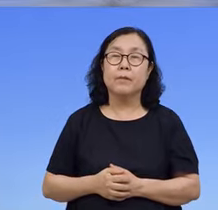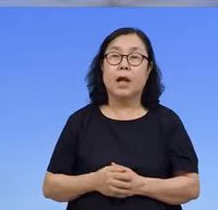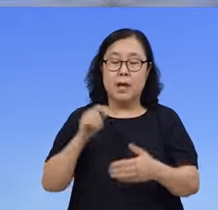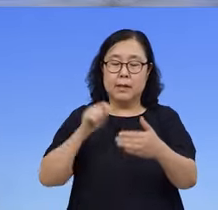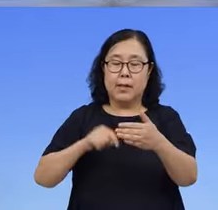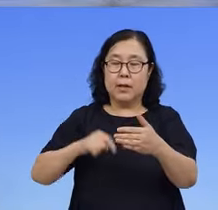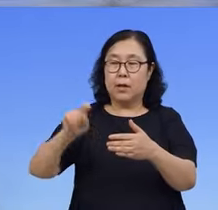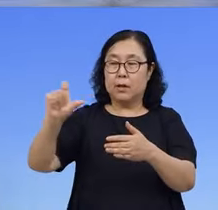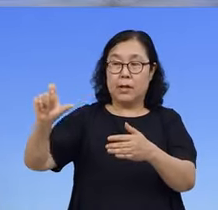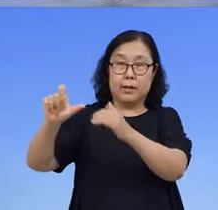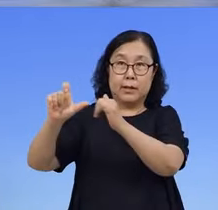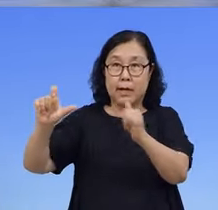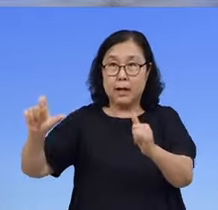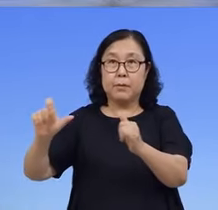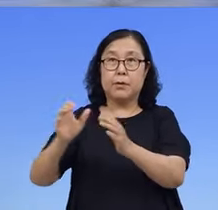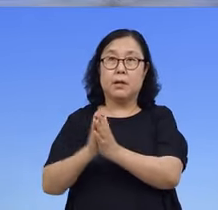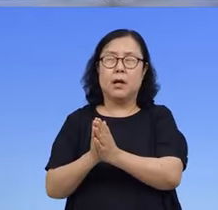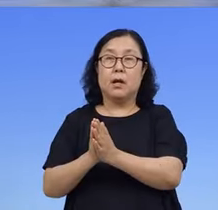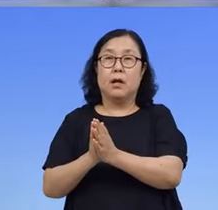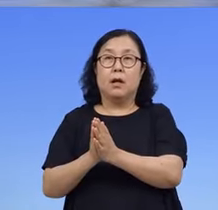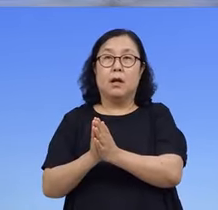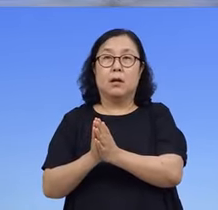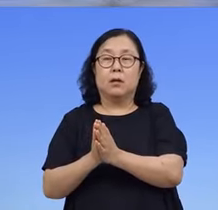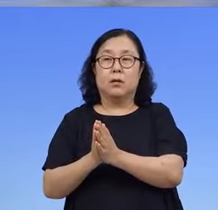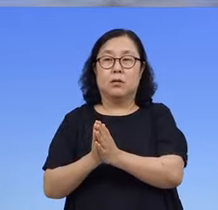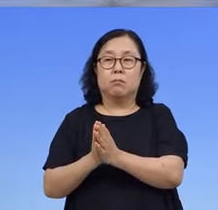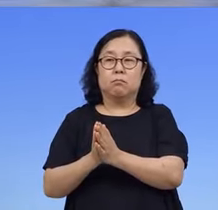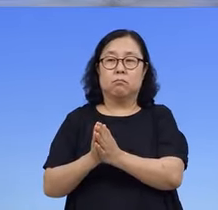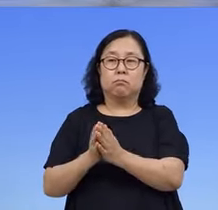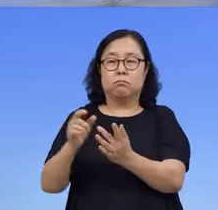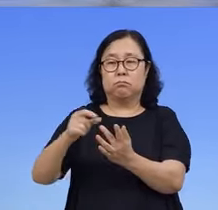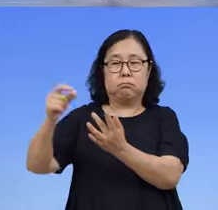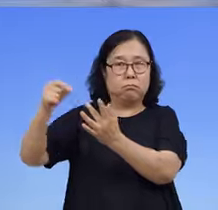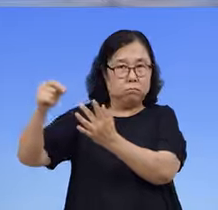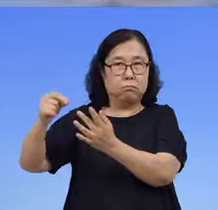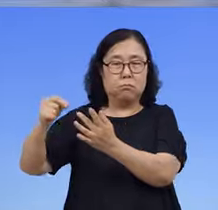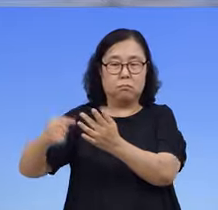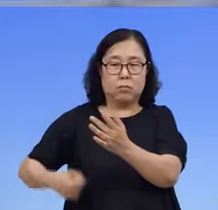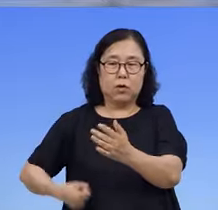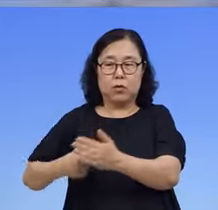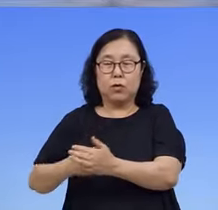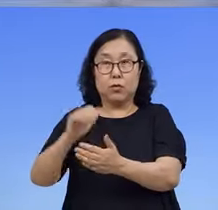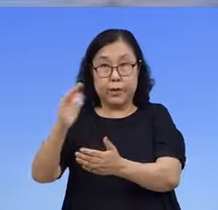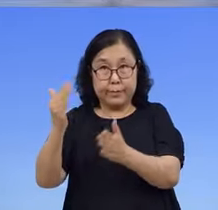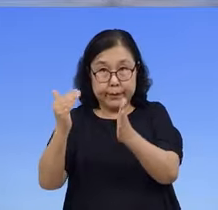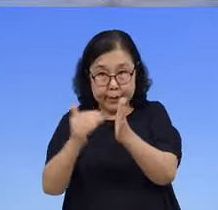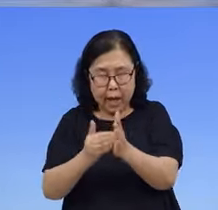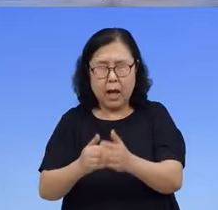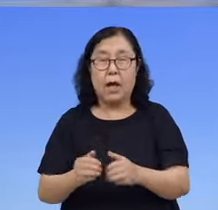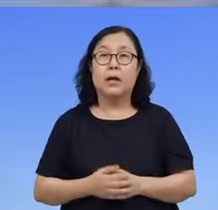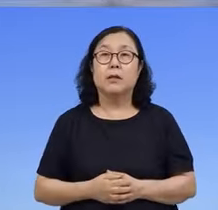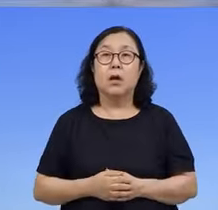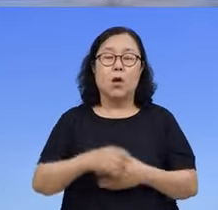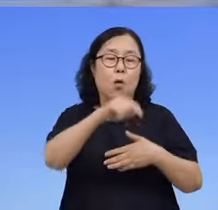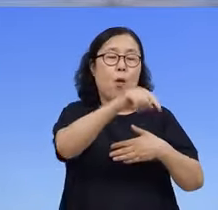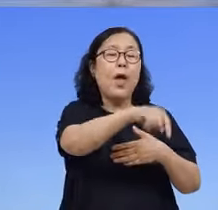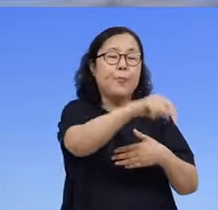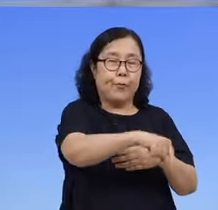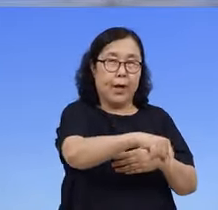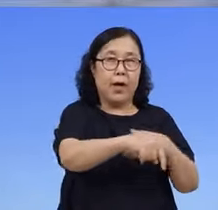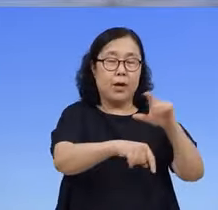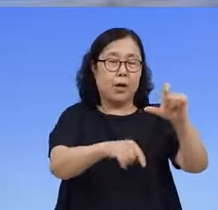그렇게 내부의 15명은 이미 이제 그 교역자들이 투표해서 결정이 됐고요, 이제 장로님들이 이제 검토하고 계시고요. 그런가